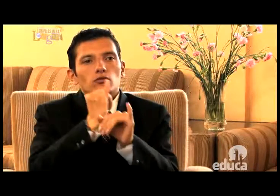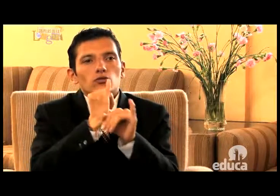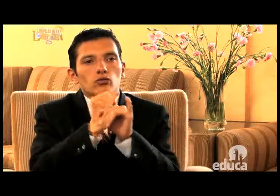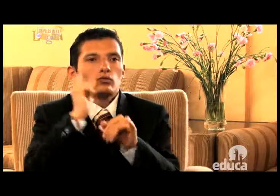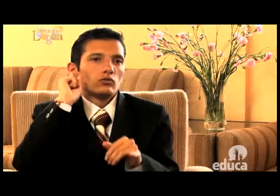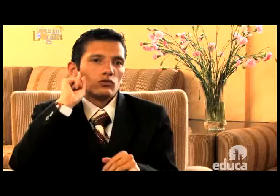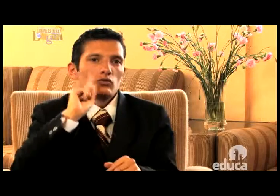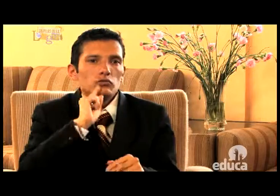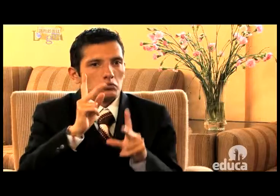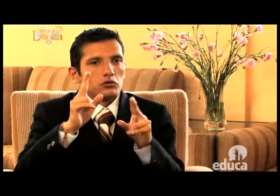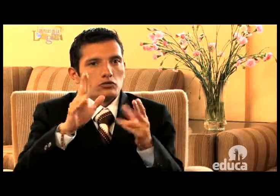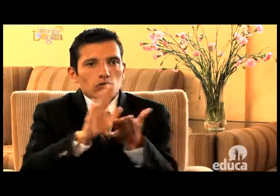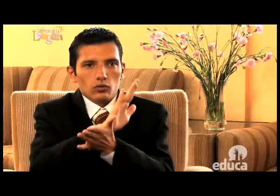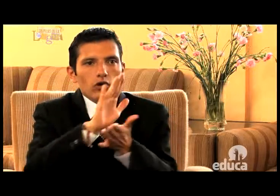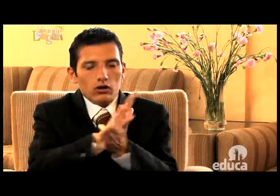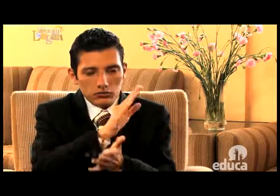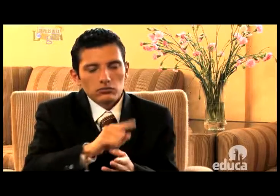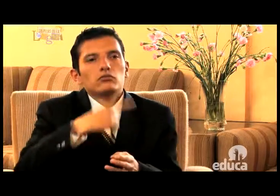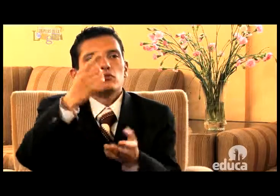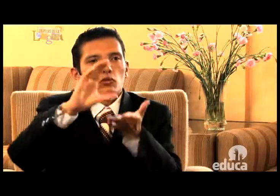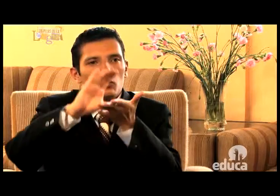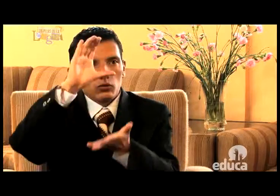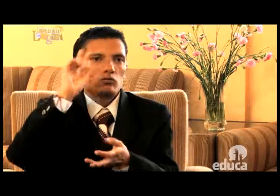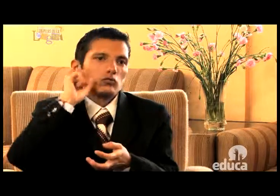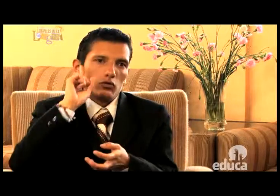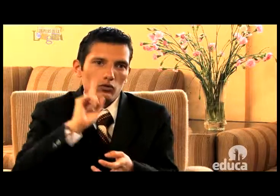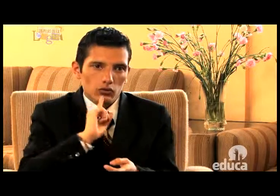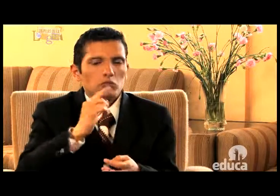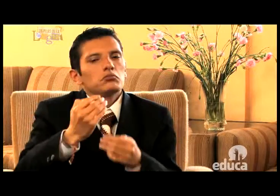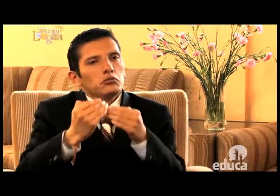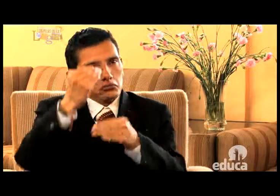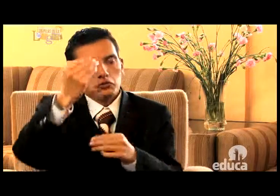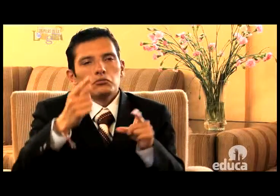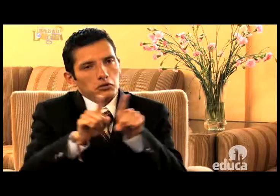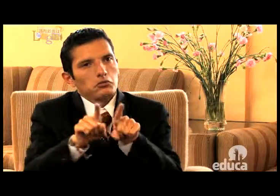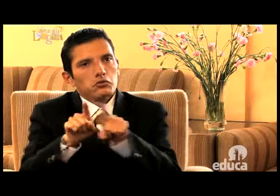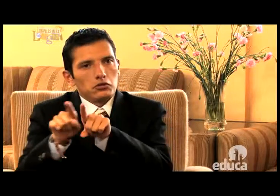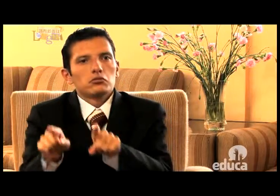La escuela y el colegio lo hice en una institución para personas sordas.